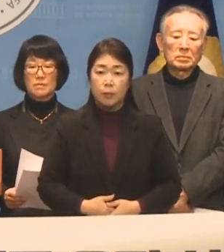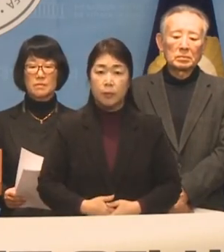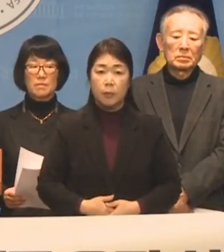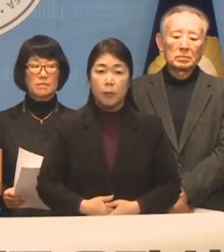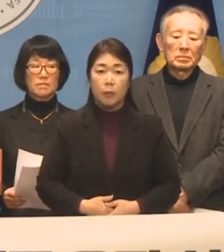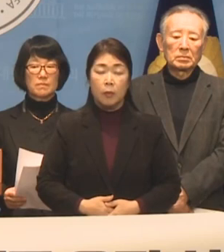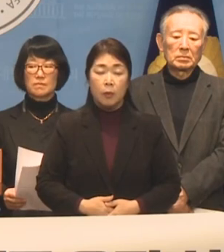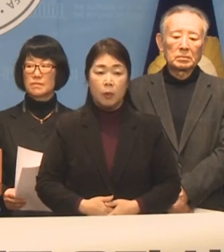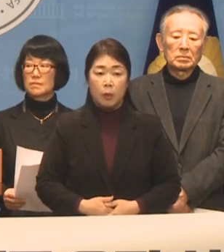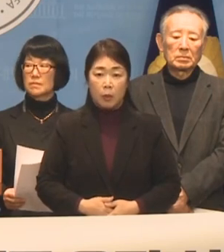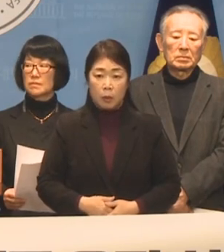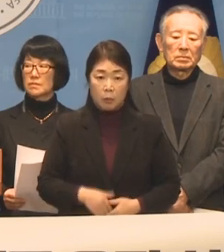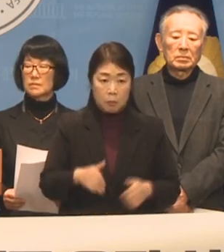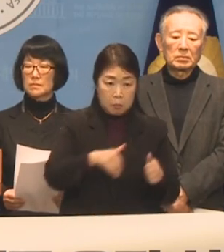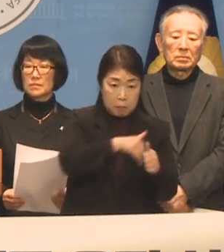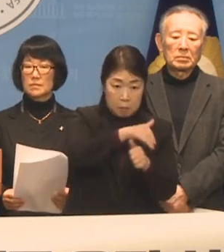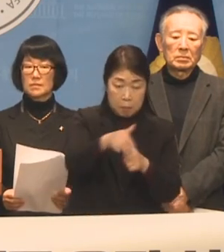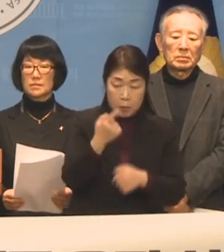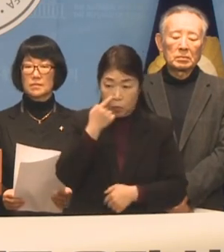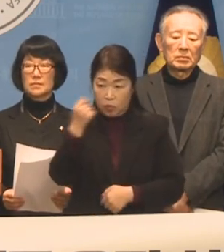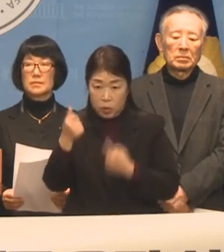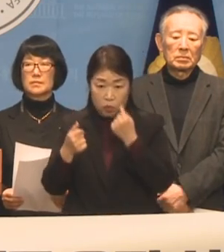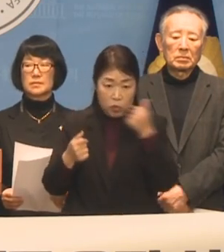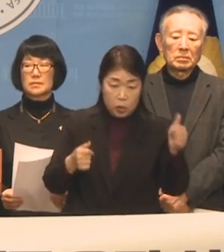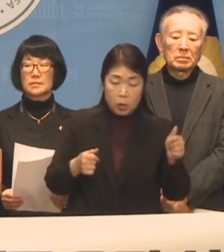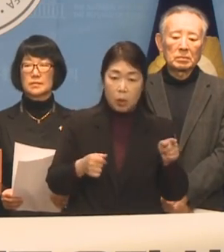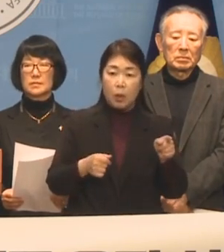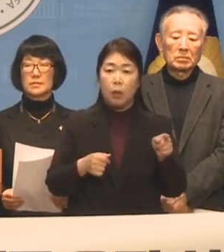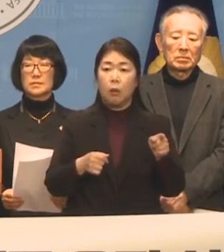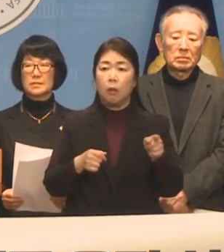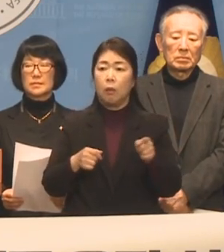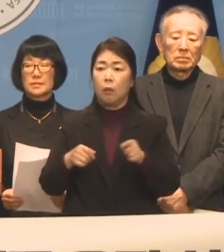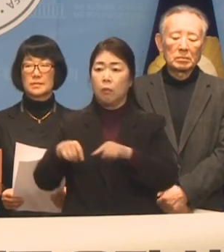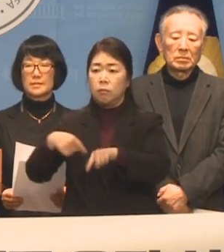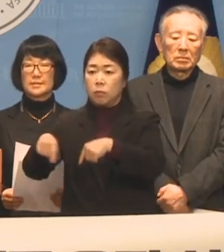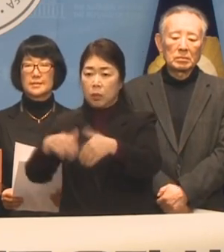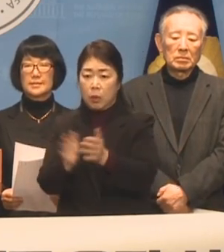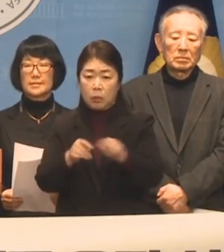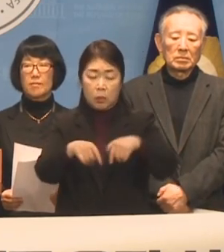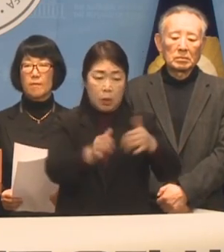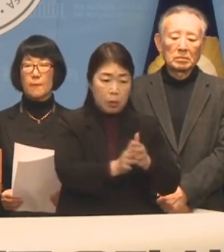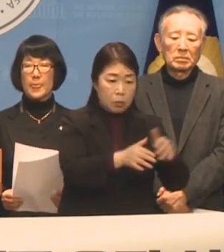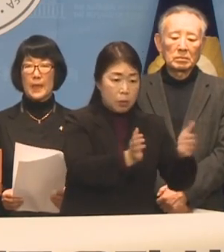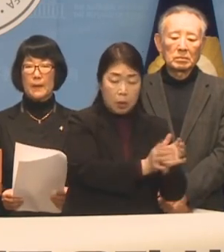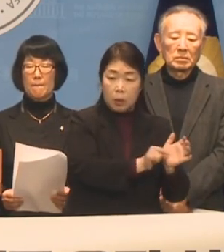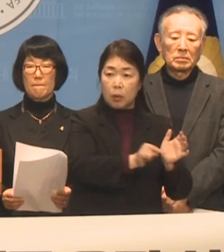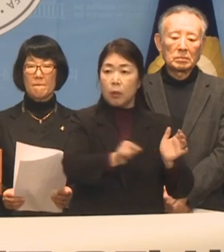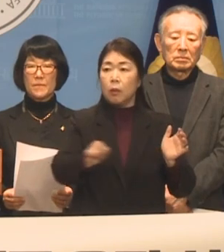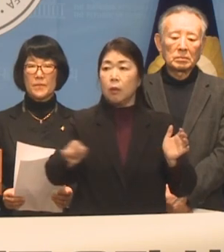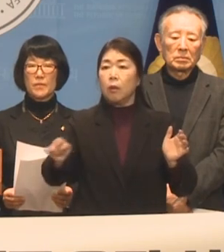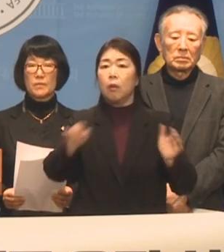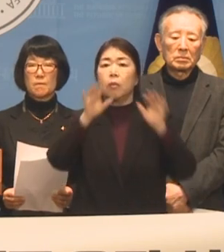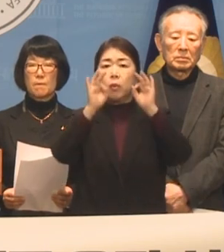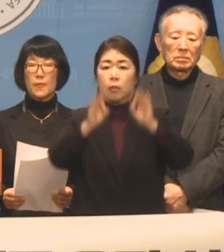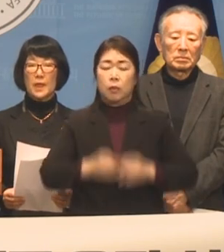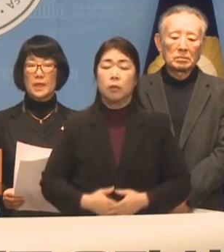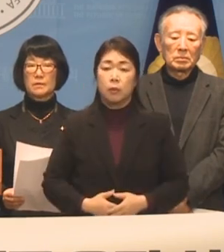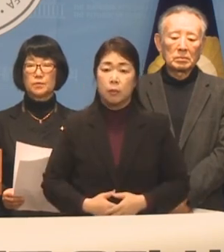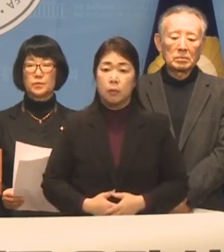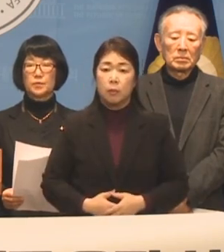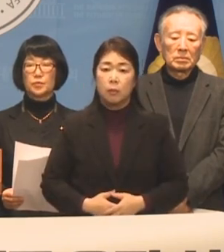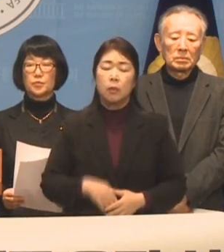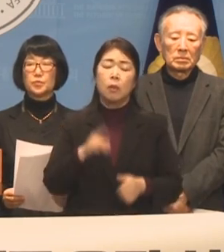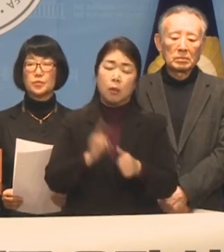변죽만 울리는 이런 이야기로 간에는 서로 간에 신뢰도 잘 생기기 어렵고, 또 국민들도 여러 가지 걱정들을 많이 하고